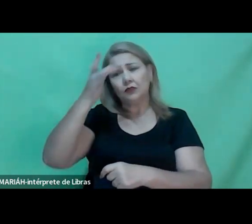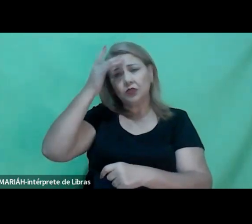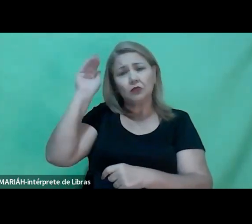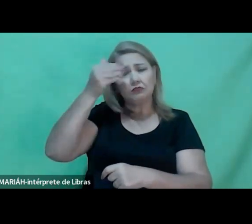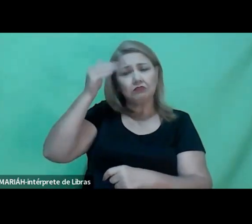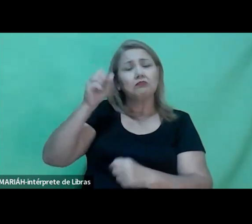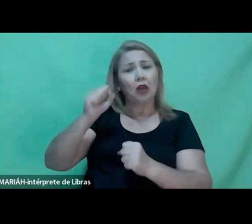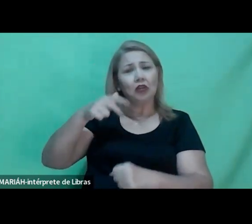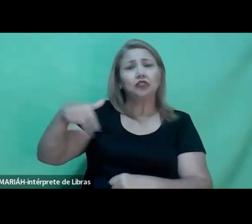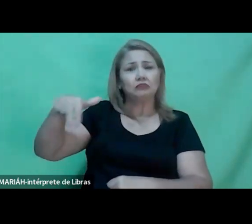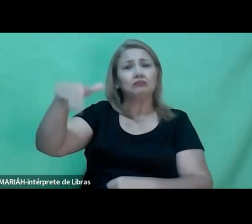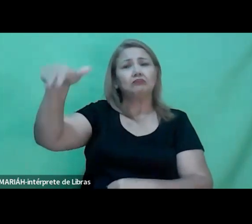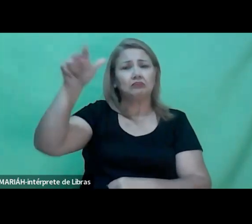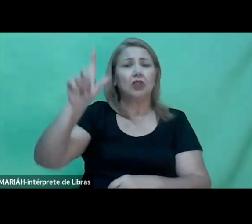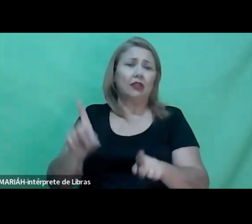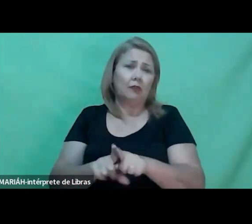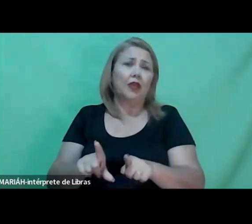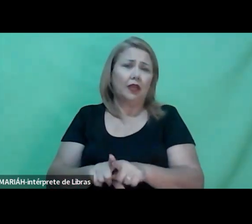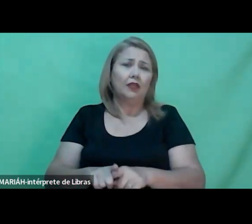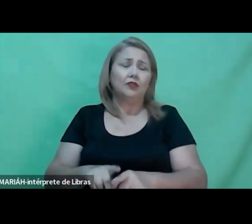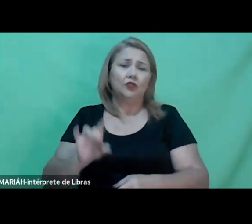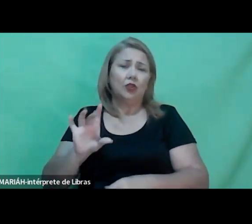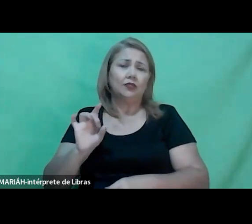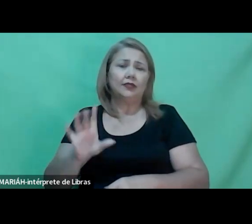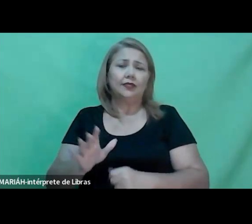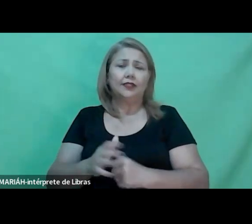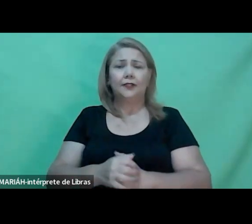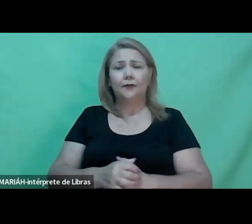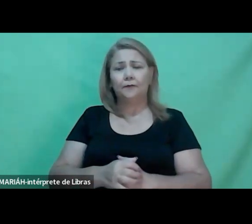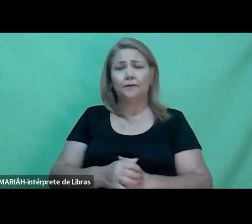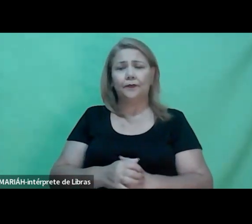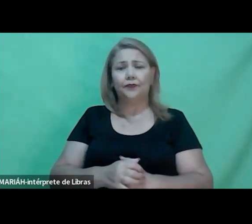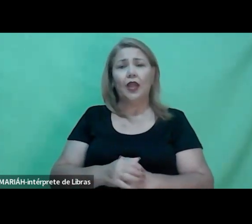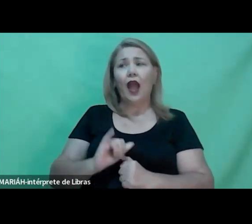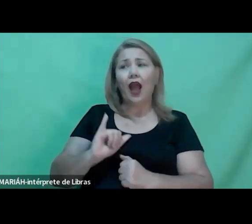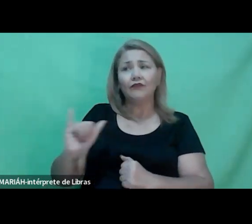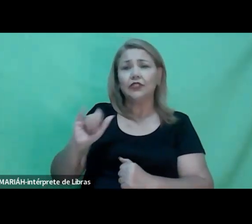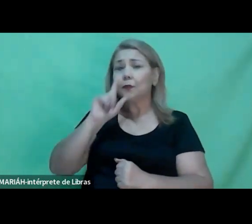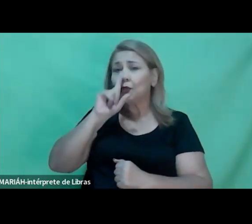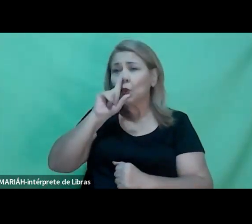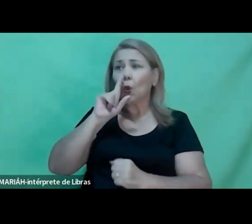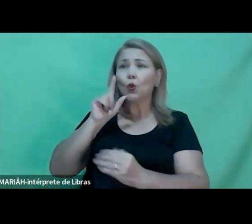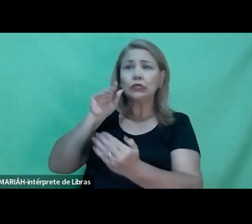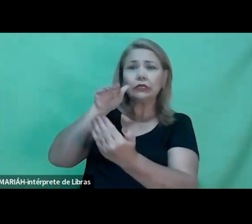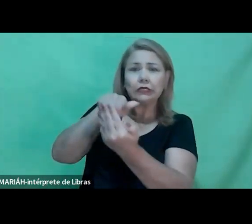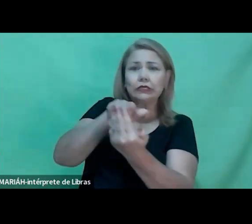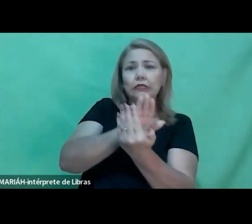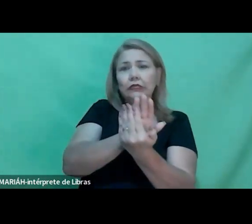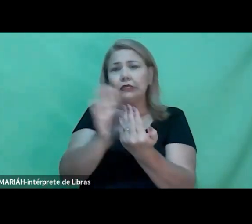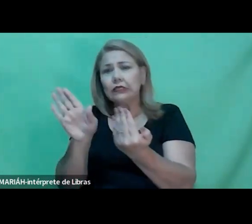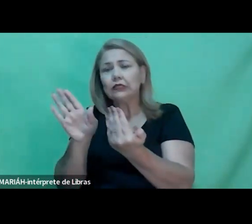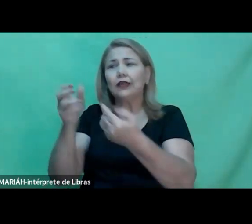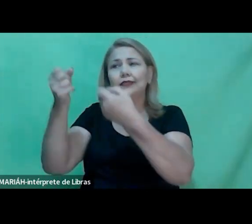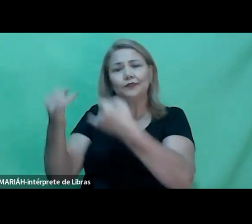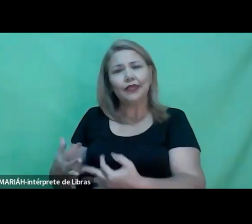manera independiente y hay que describir las vías y los peligros que podría encontrar en ese desplazamiento eso es importante